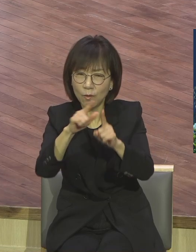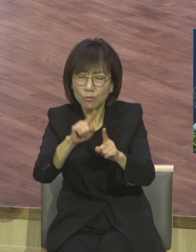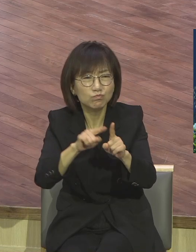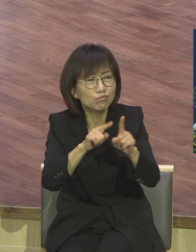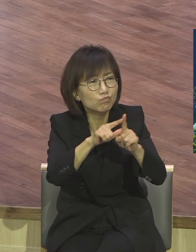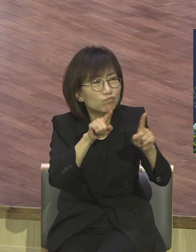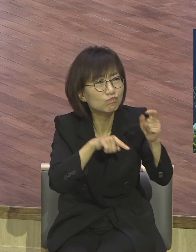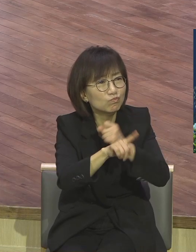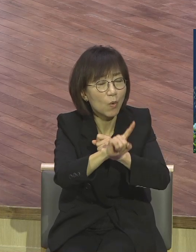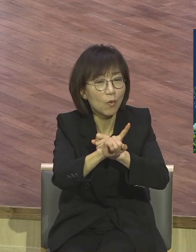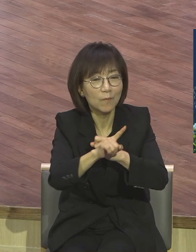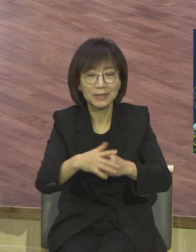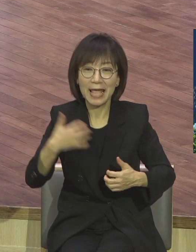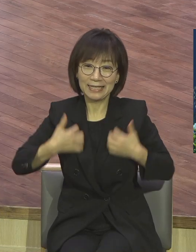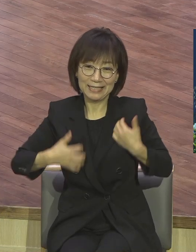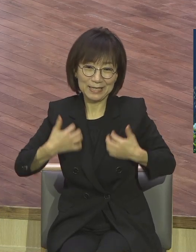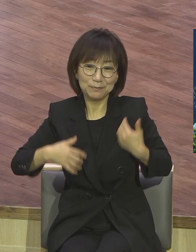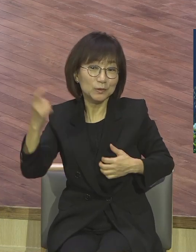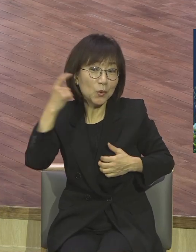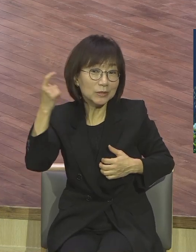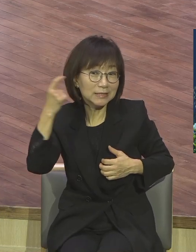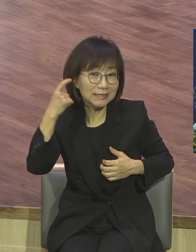유앙겔리온이 뭐냐? 기쁜 소식,